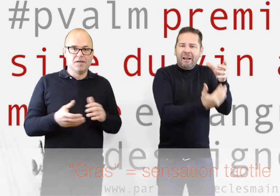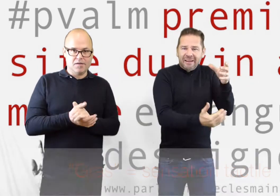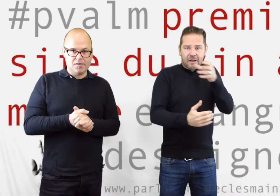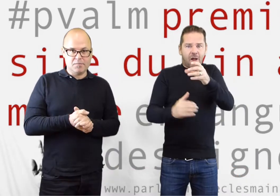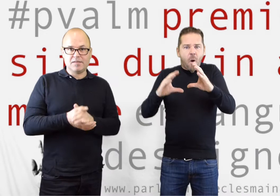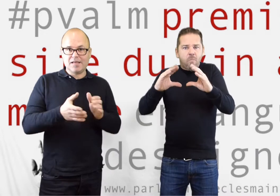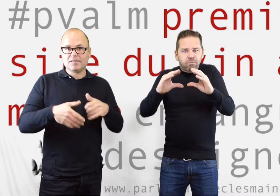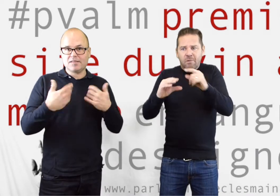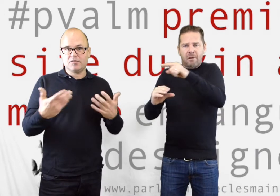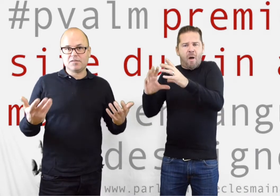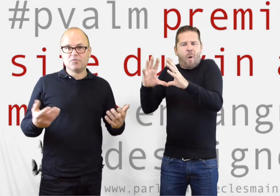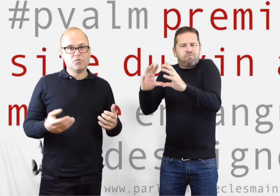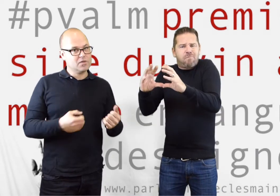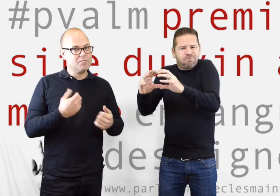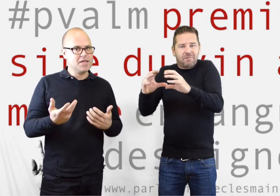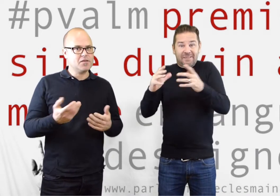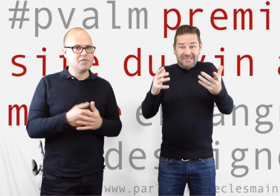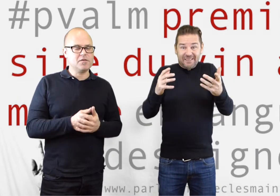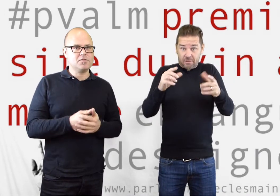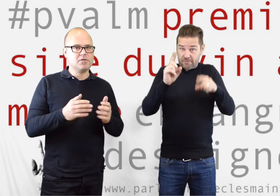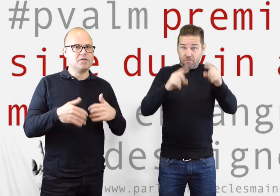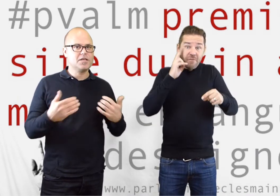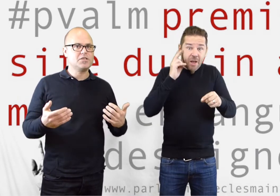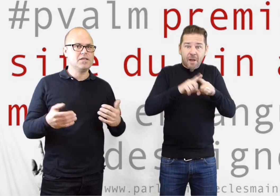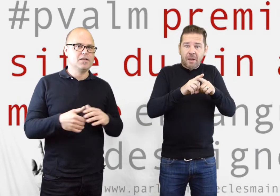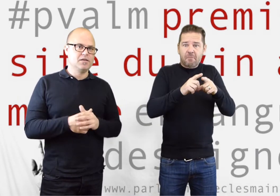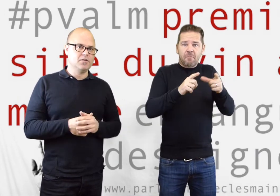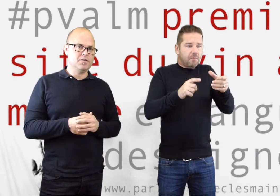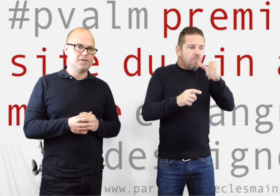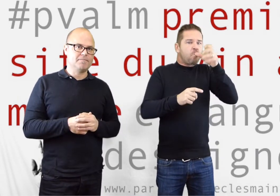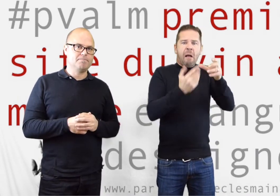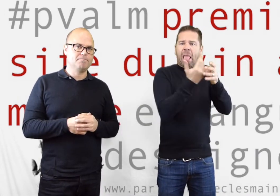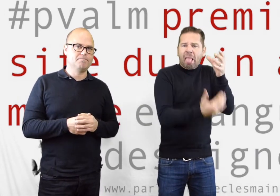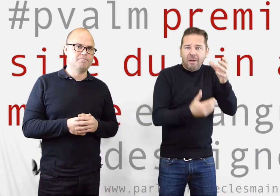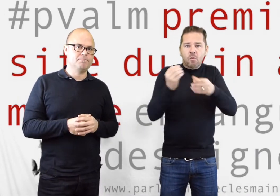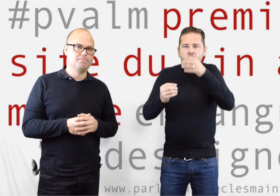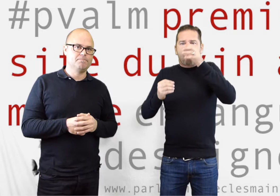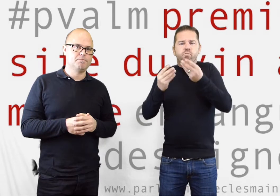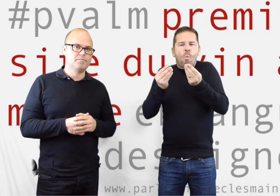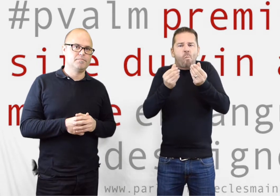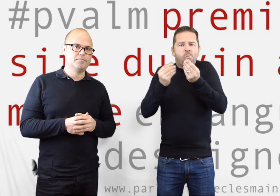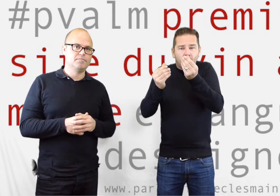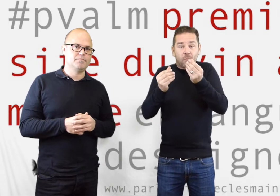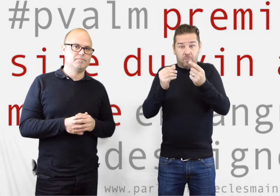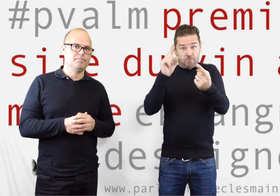épais. Mais ça, c'est une sensation qu'on aime bien dans le vin aussi, qu'on va chercher dans le vin.